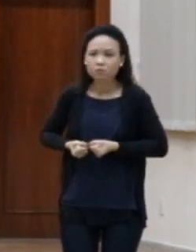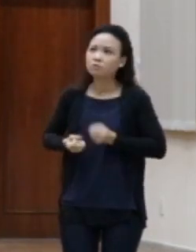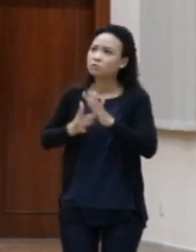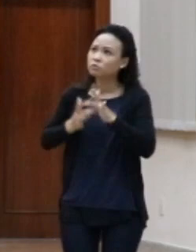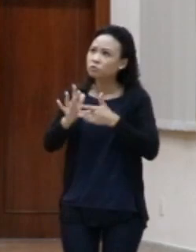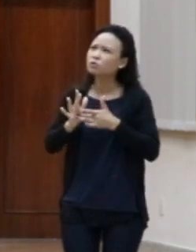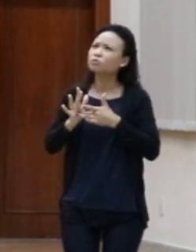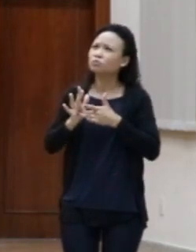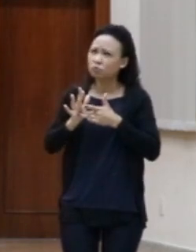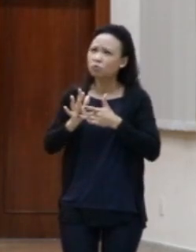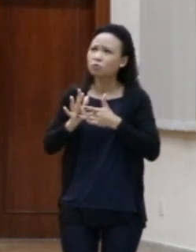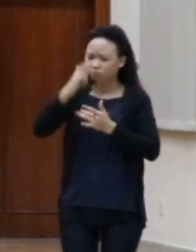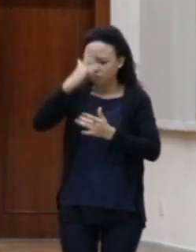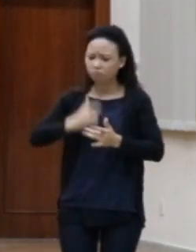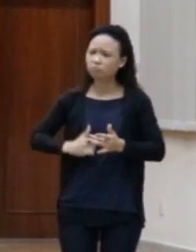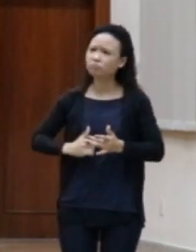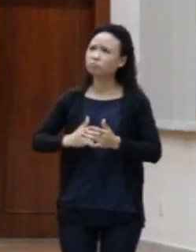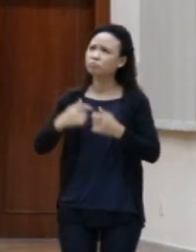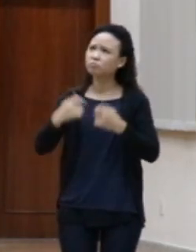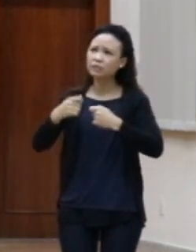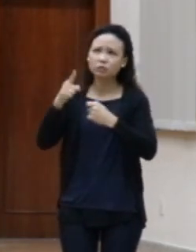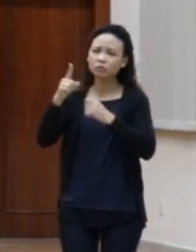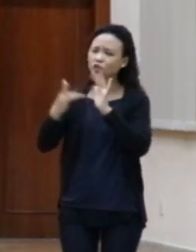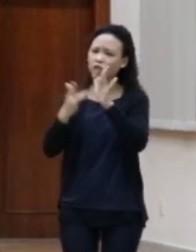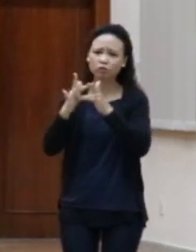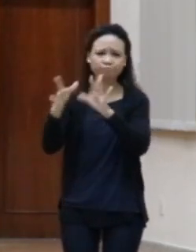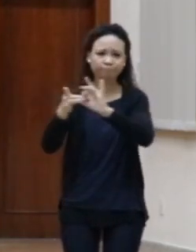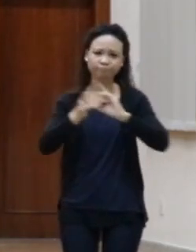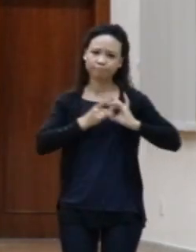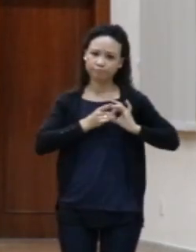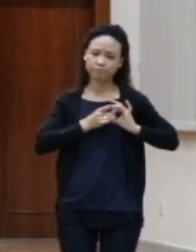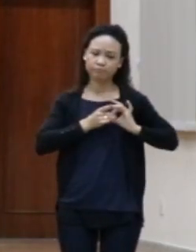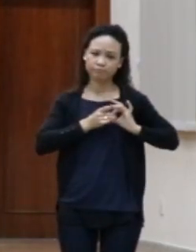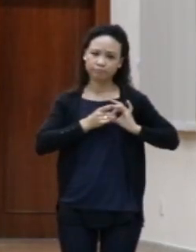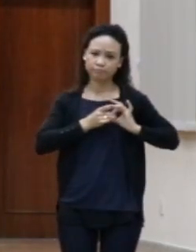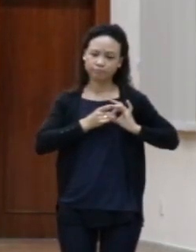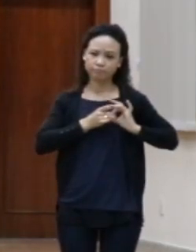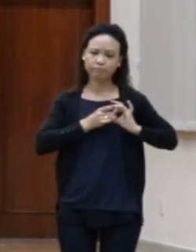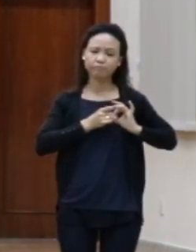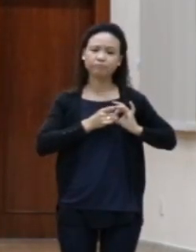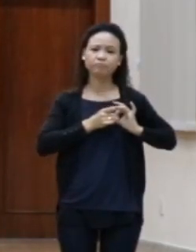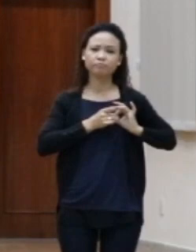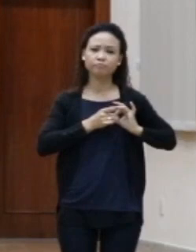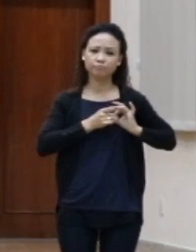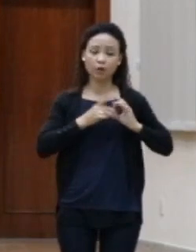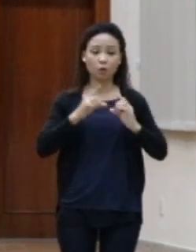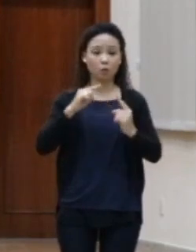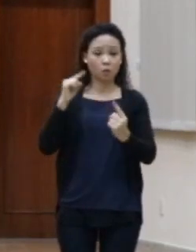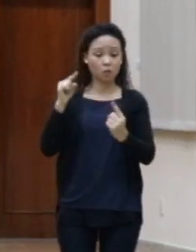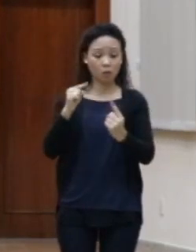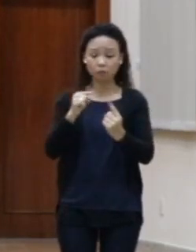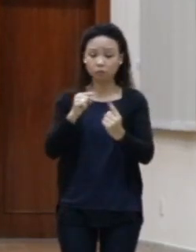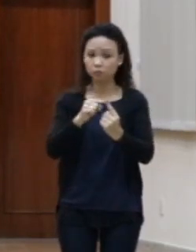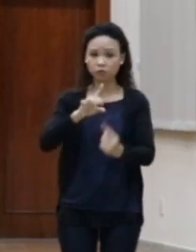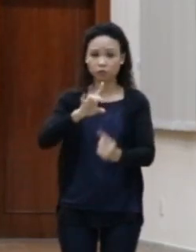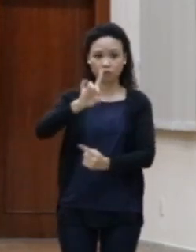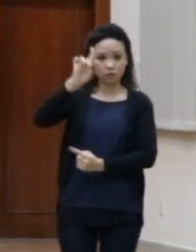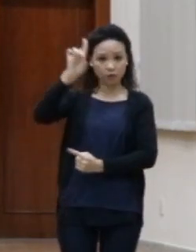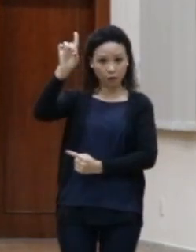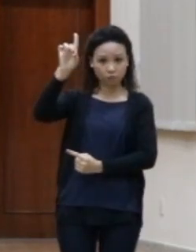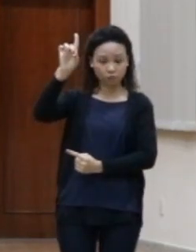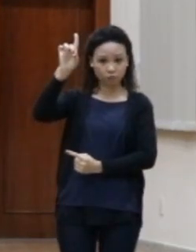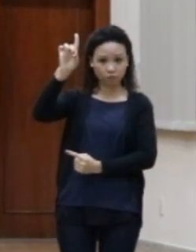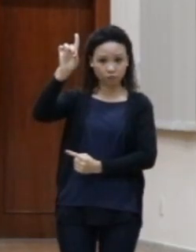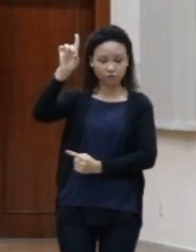nossa riqueza, o propósito de Deus para a nossa vida, para a dor e para o sofrimento, se torna